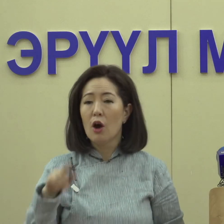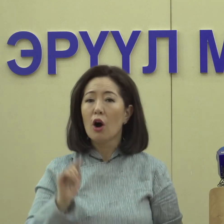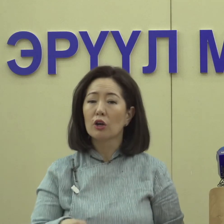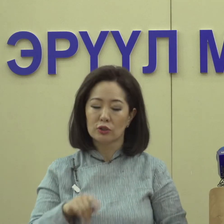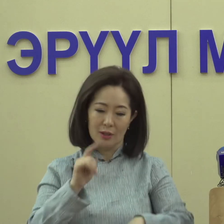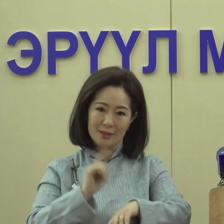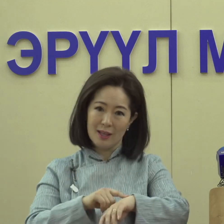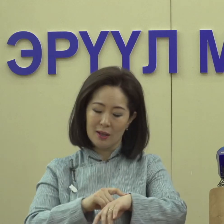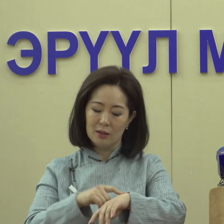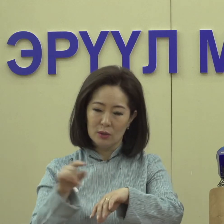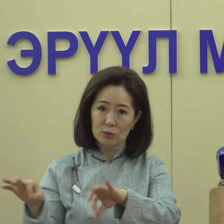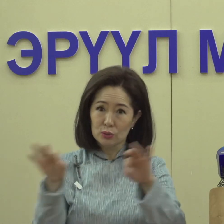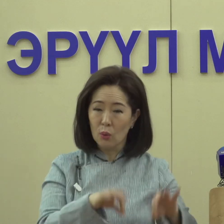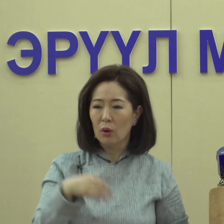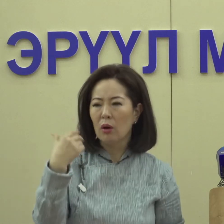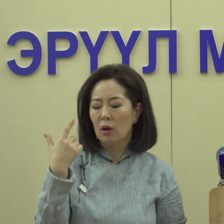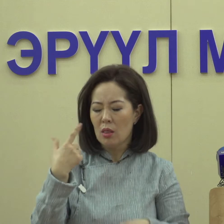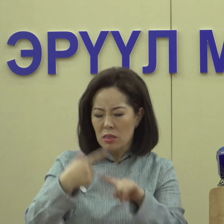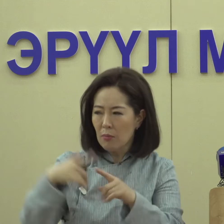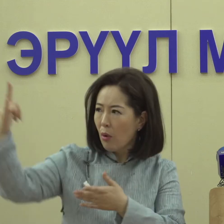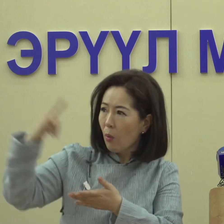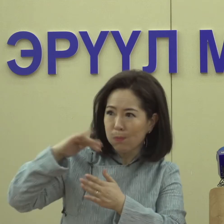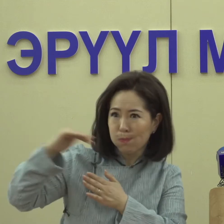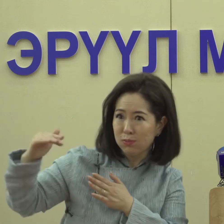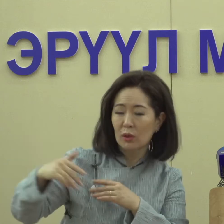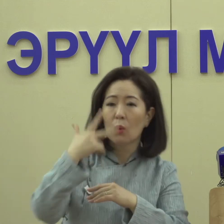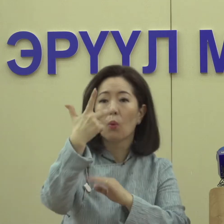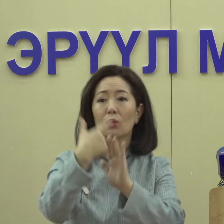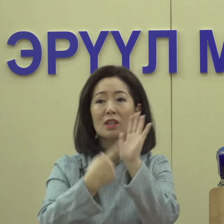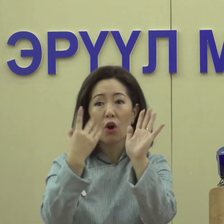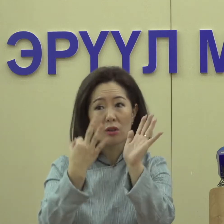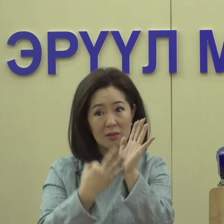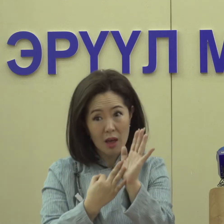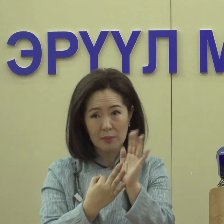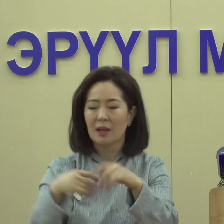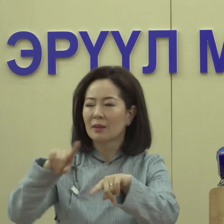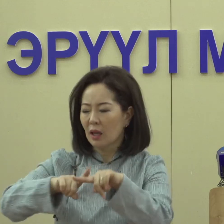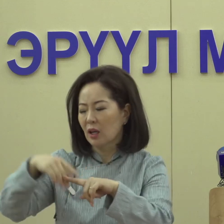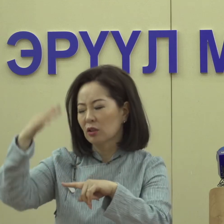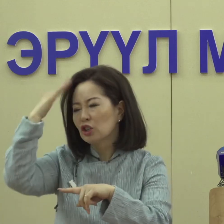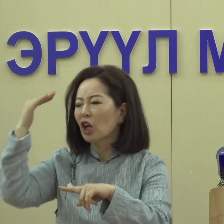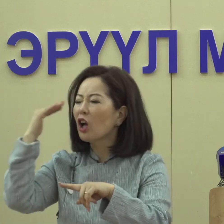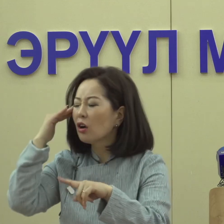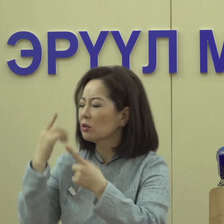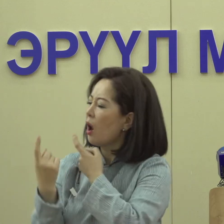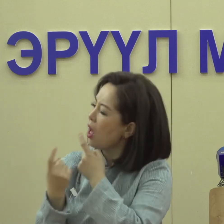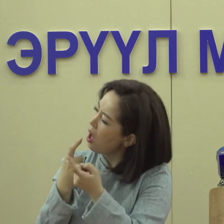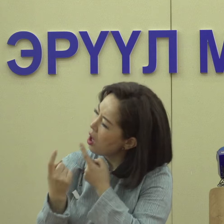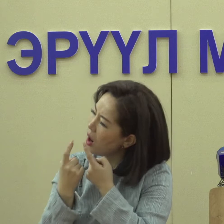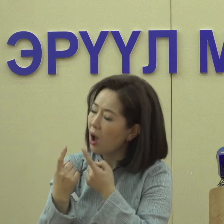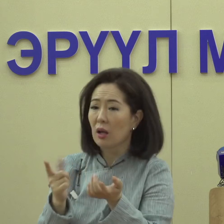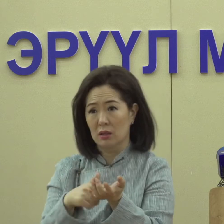одоо 3 сарын 28-ныг дуустал болсон учраас дахиад бид бас солонгосын талтайгаа яриа хэлэлцээ хийх ийм шаардлага үүсэж байна. Дээр нь